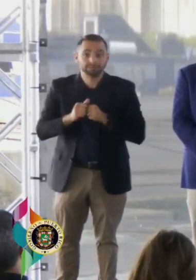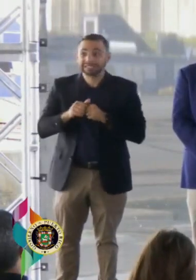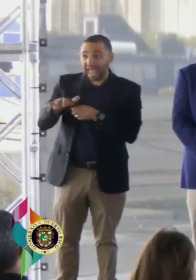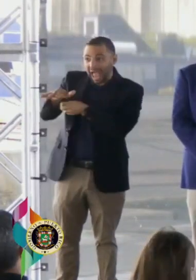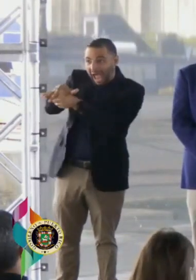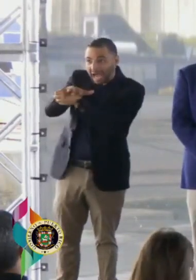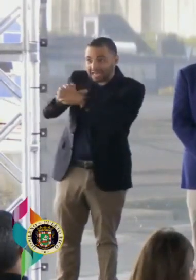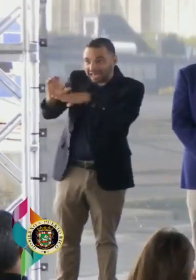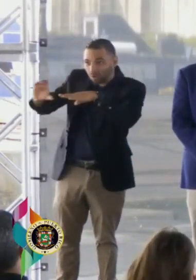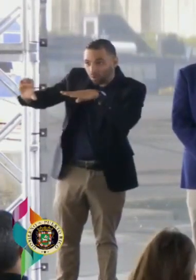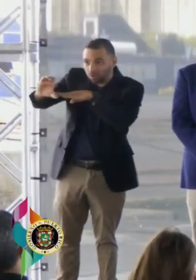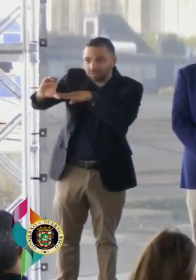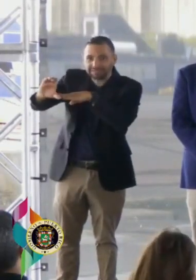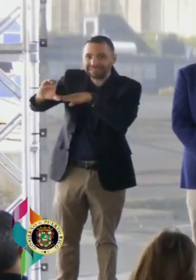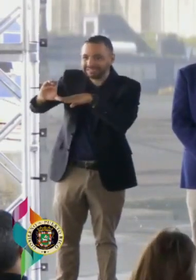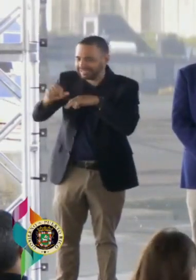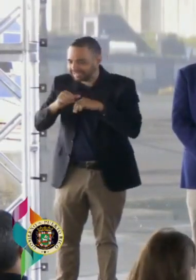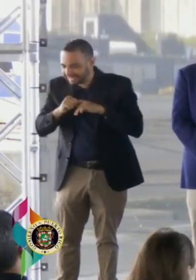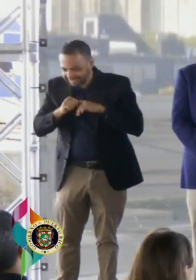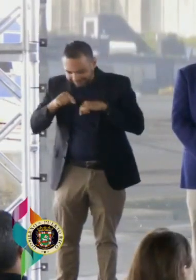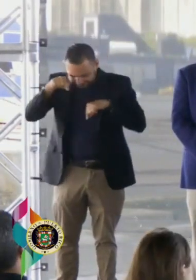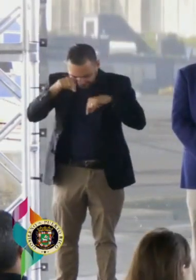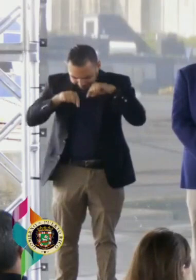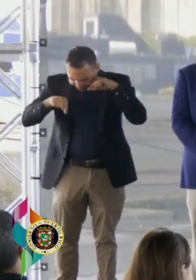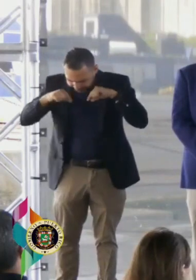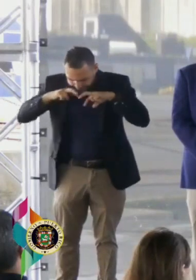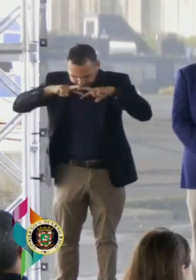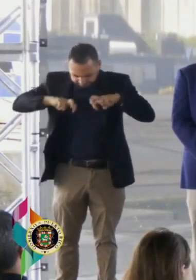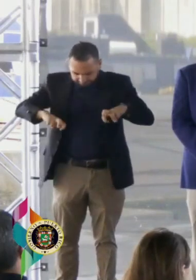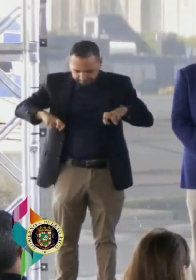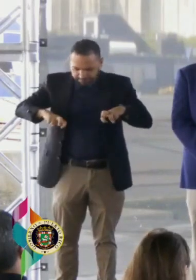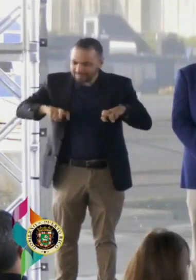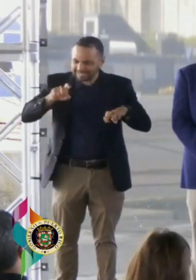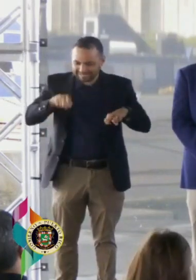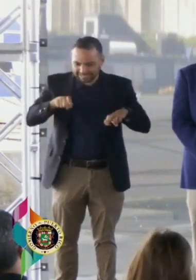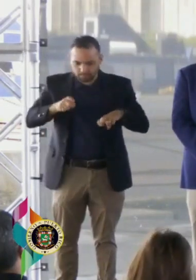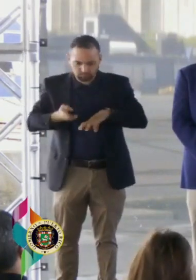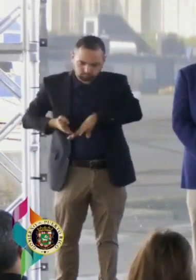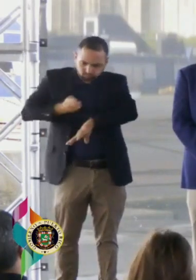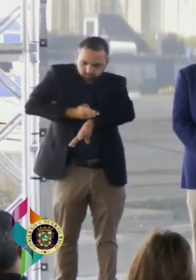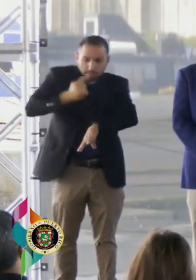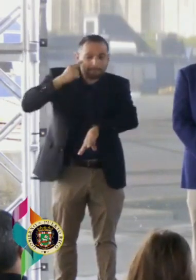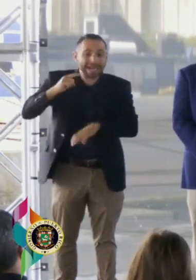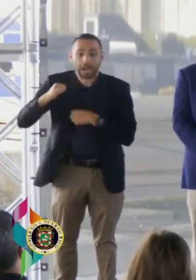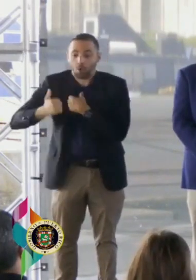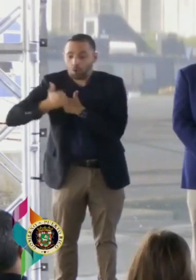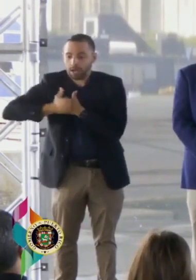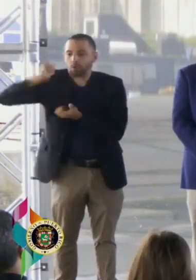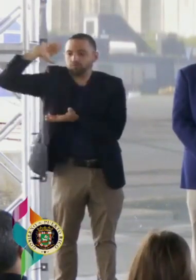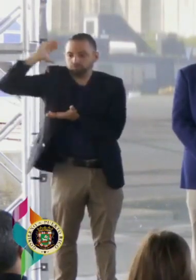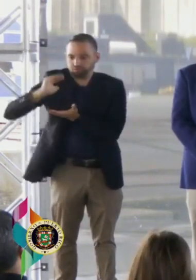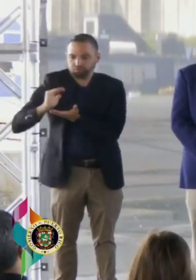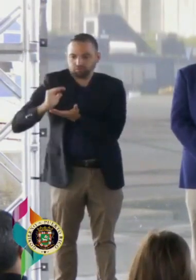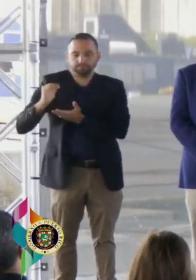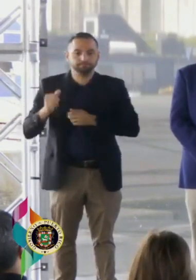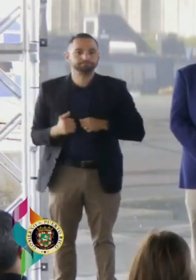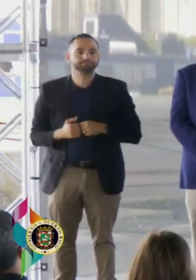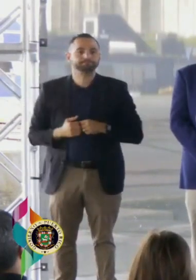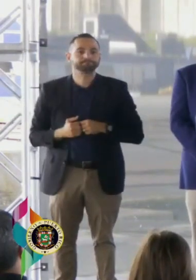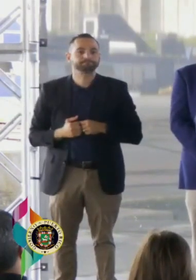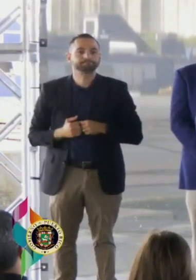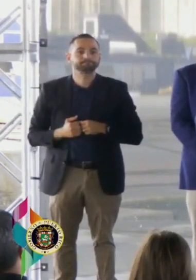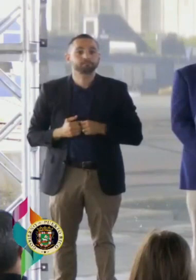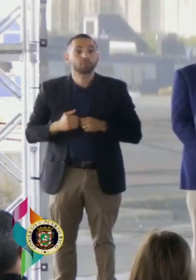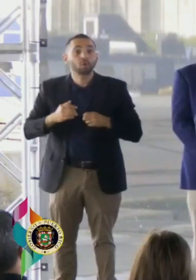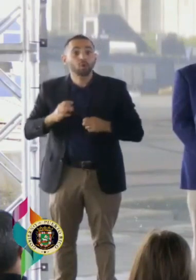como la incorporación de ciertas mejoras y medidas de mitigación de riesgo como parte de nuestros esfuerzos para